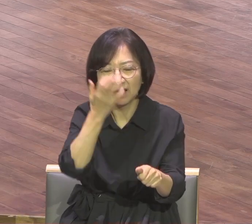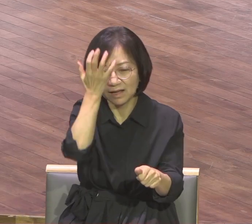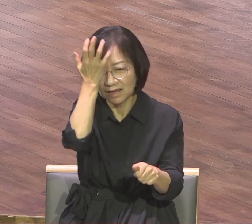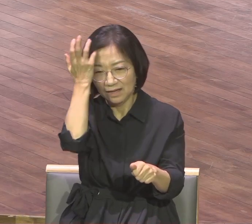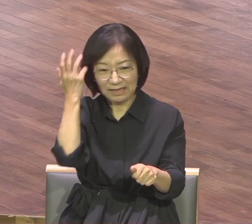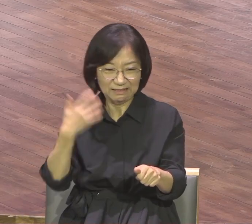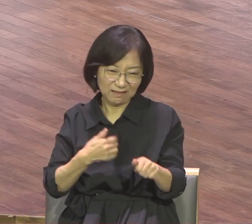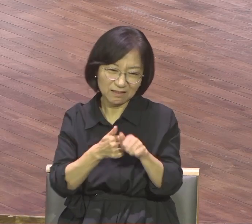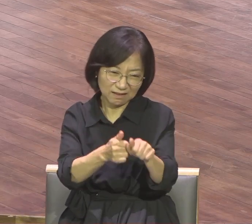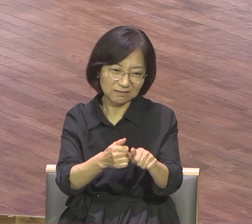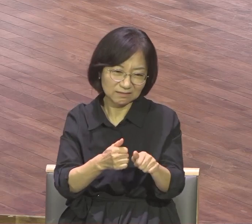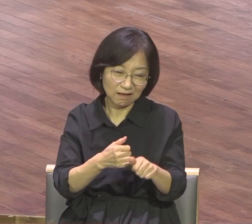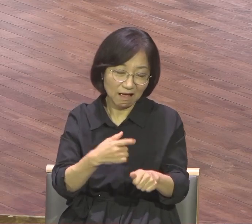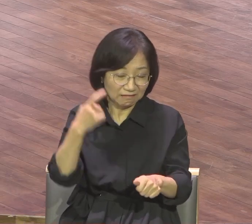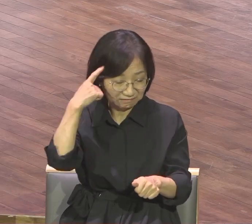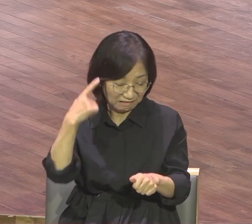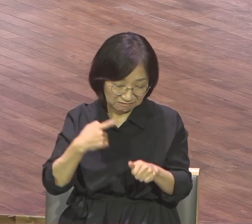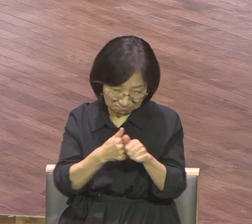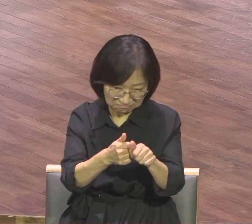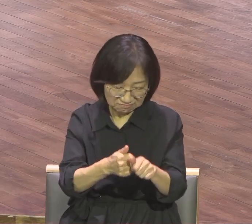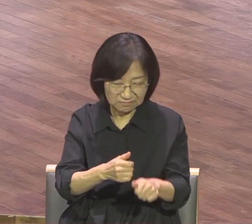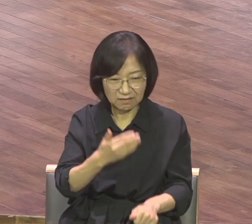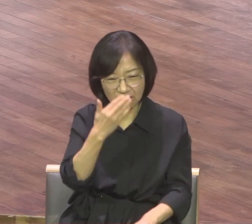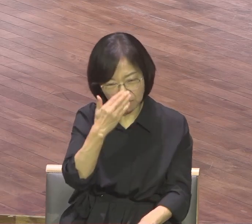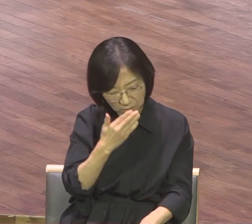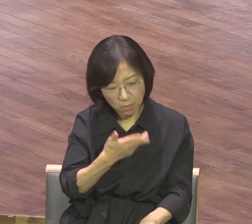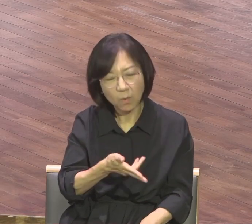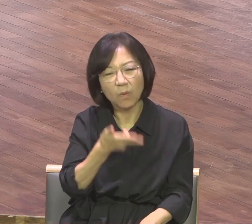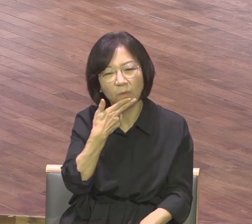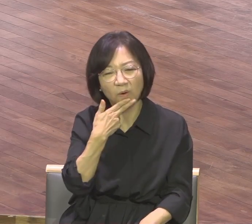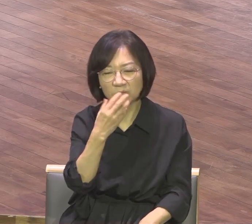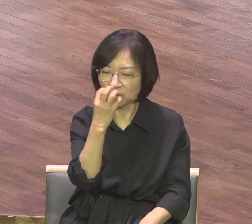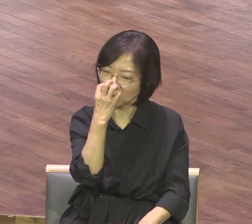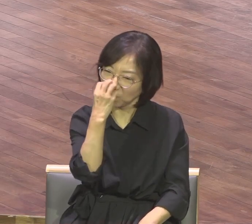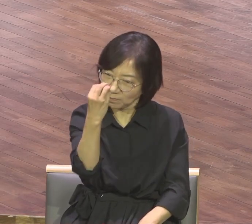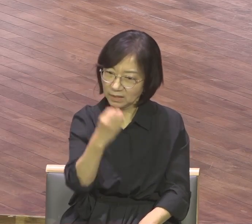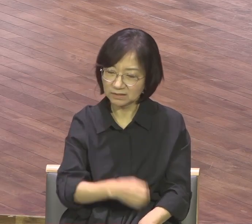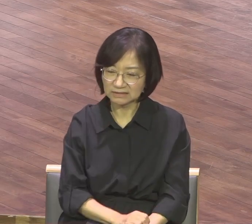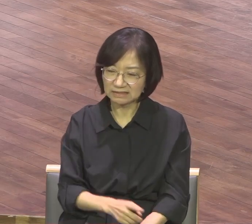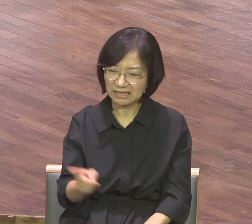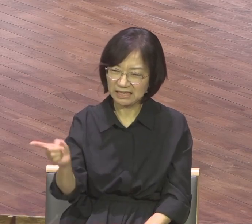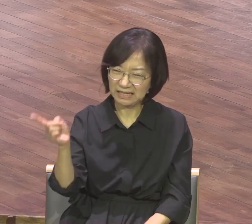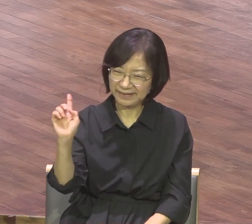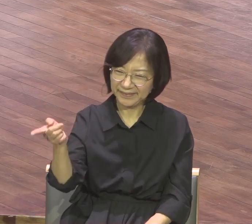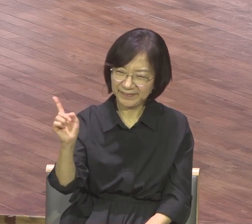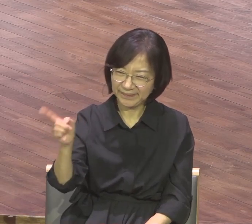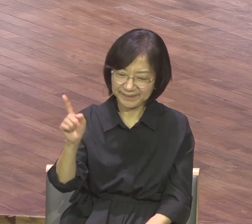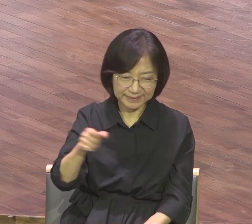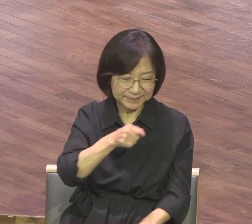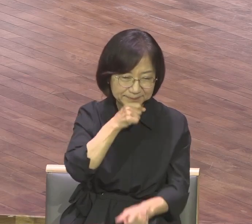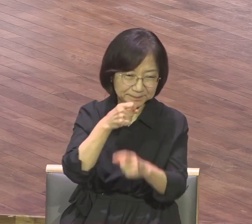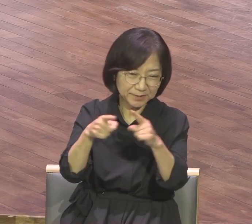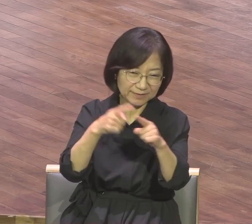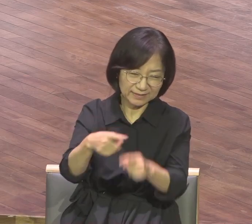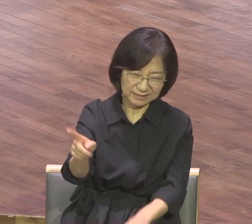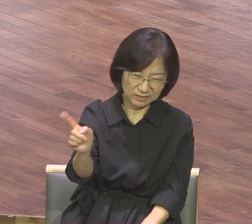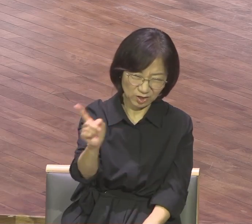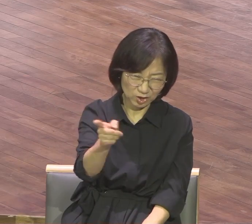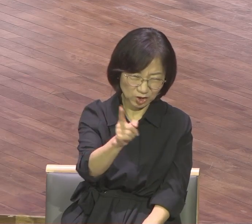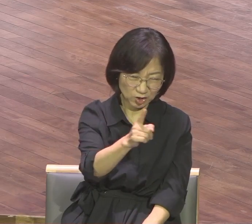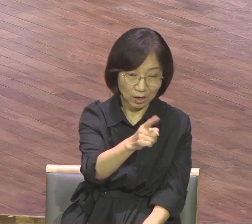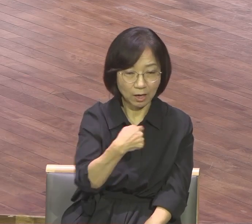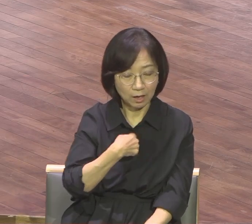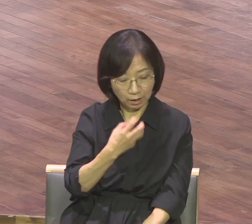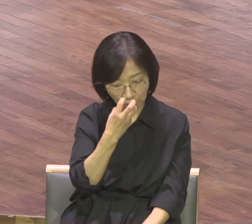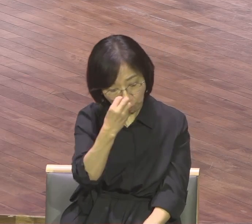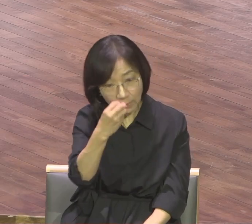나중심. 겸손하지 않지요. 굉장히 교만한 겁니다. 그거. 남을 비판하고 남을 평가하고 엄청 교만한 거요.